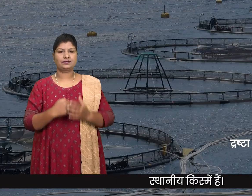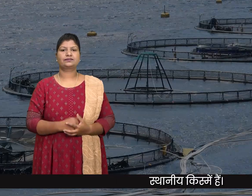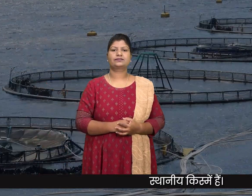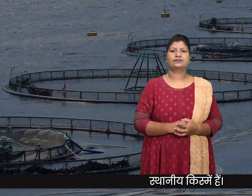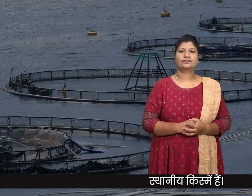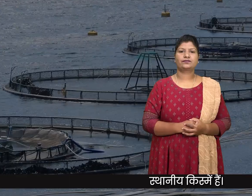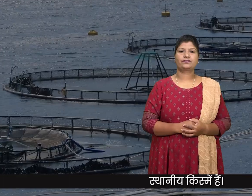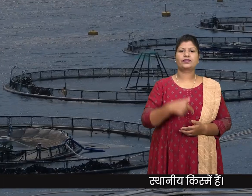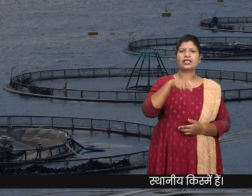स्थानीय किस्में हैं।